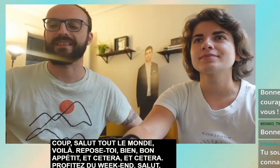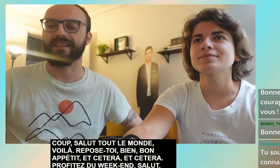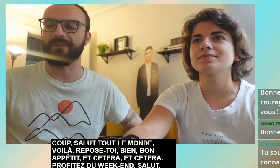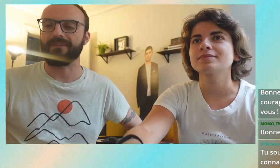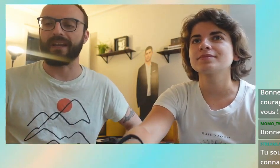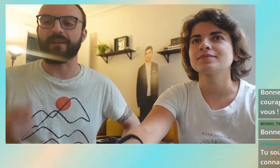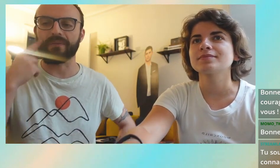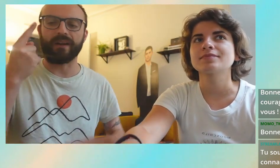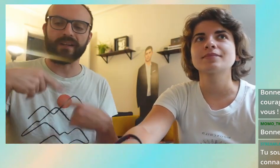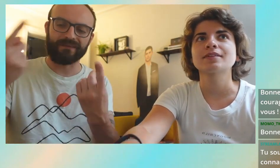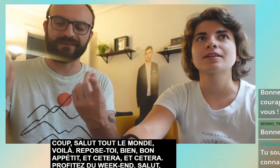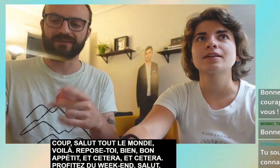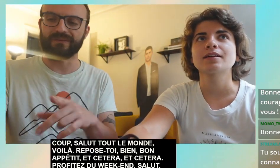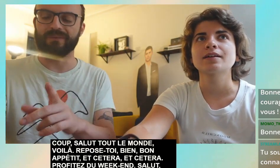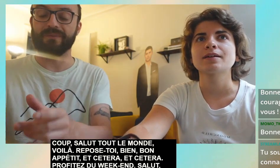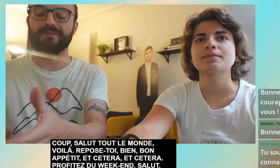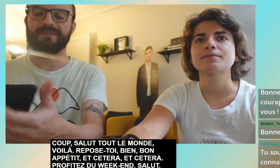C'est bon, alors faut aller.